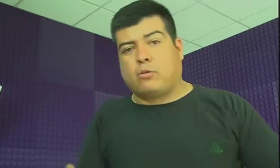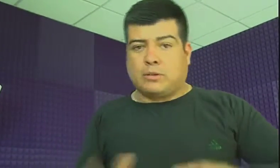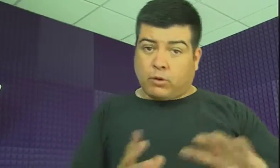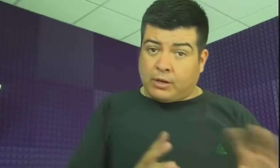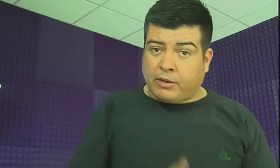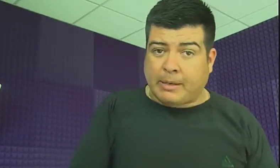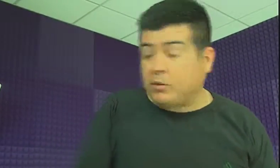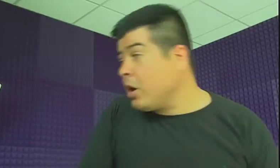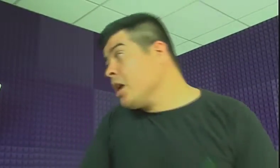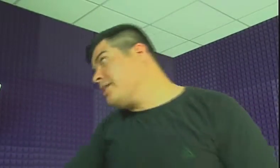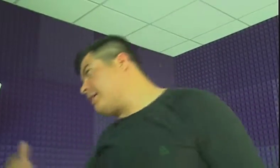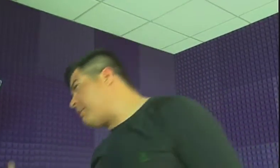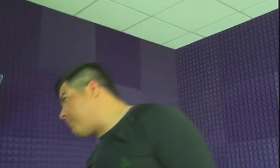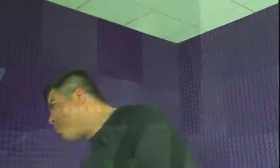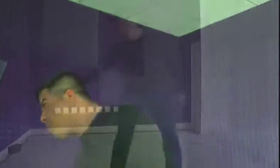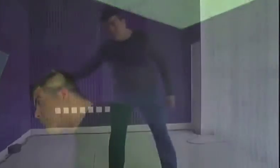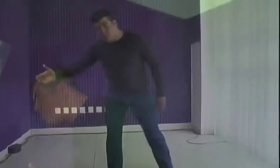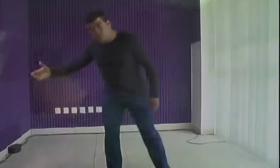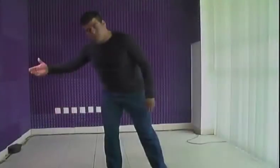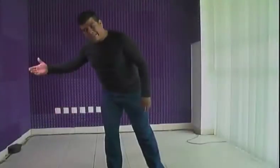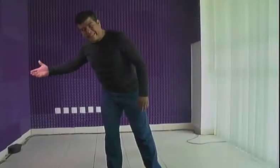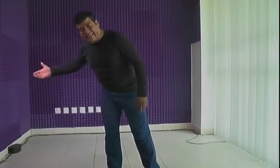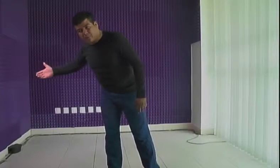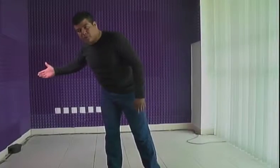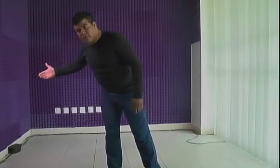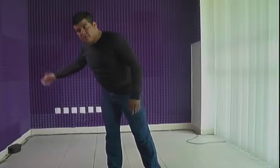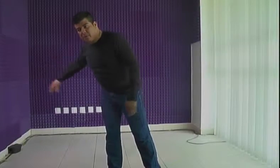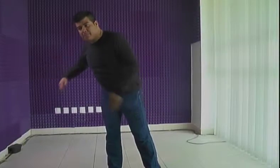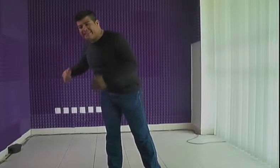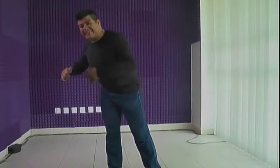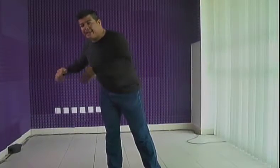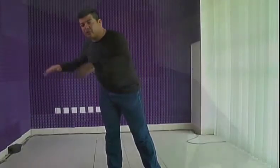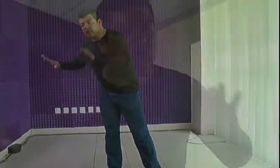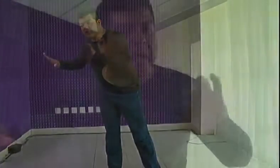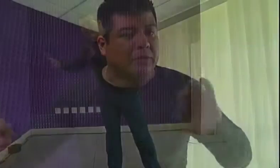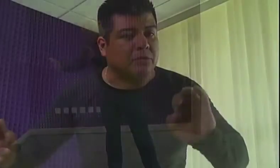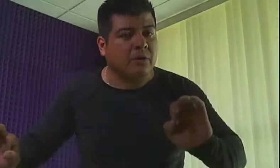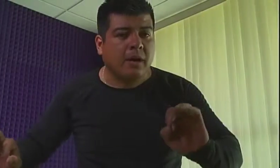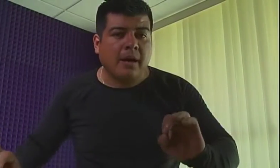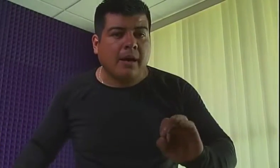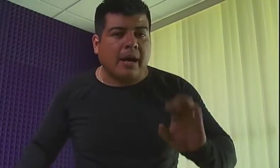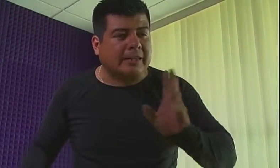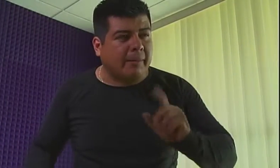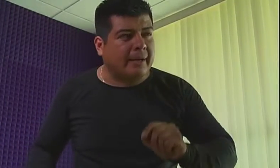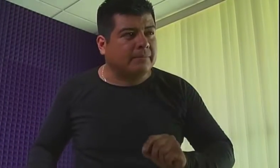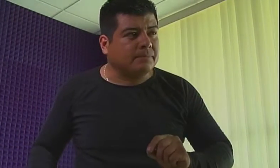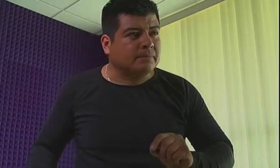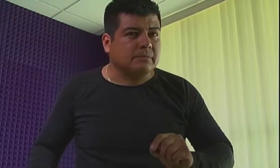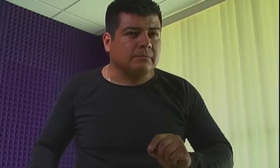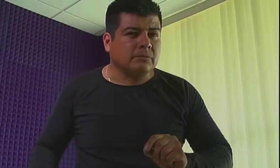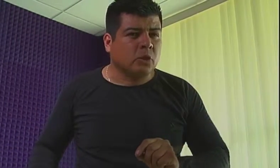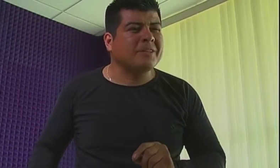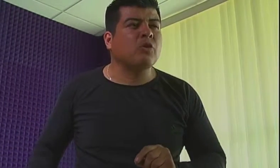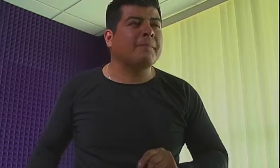fueron enfermando y Artaban poco a poco los fue sanando. Pasaron los años. Artaban comenzó a